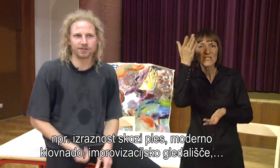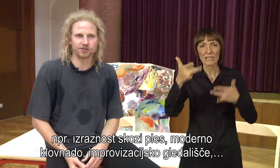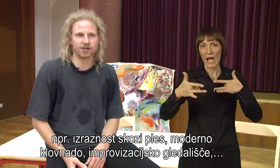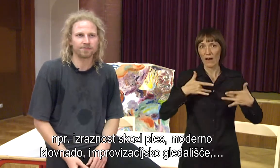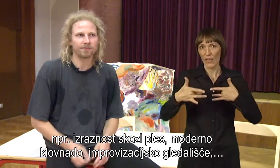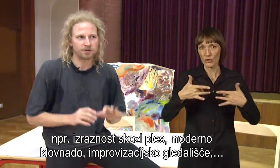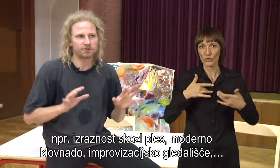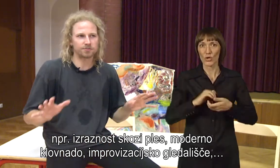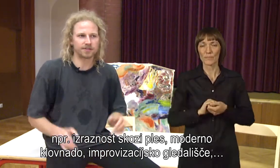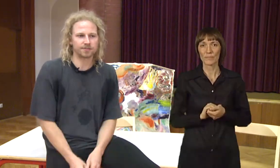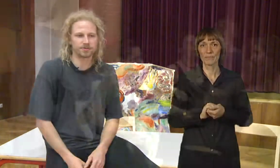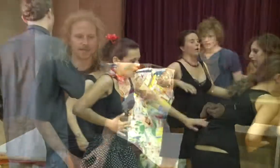gledališče.